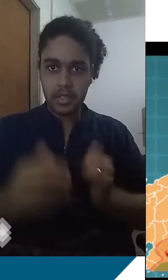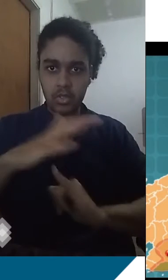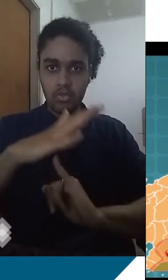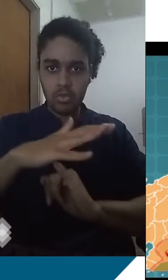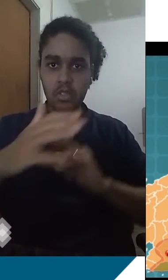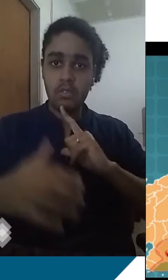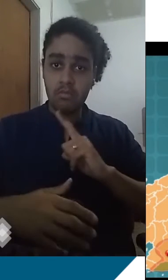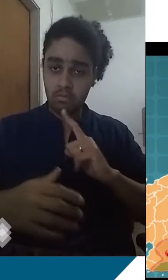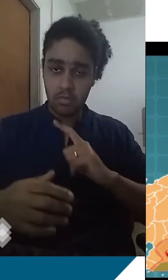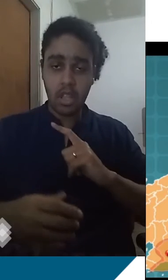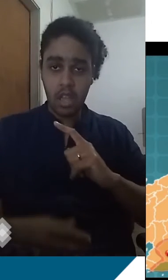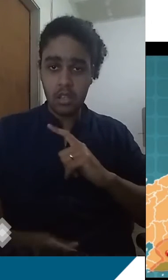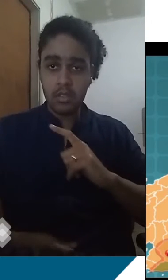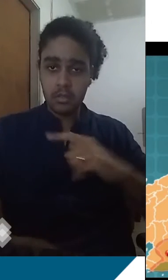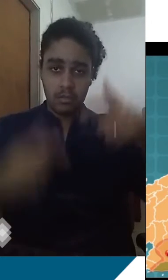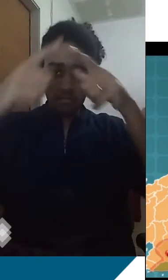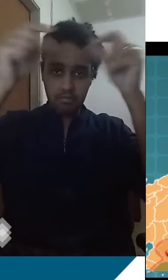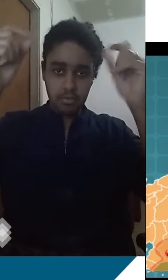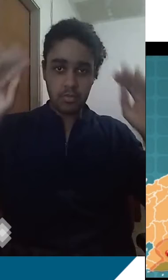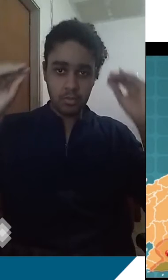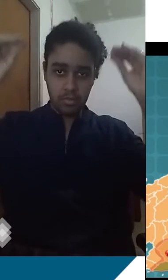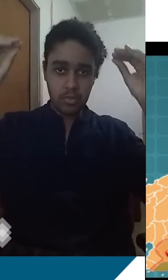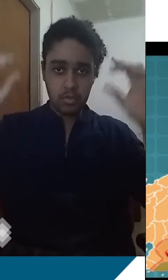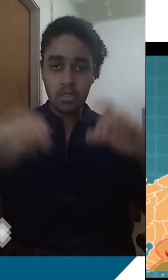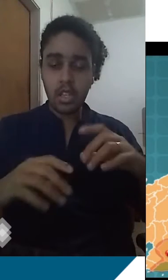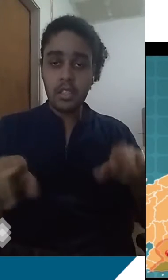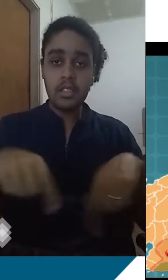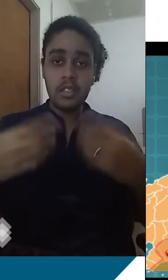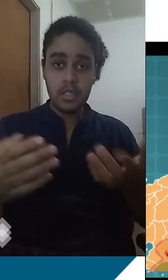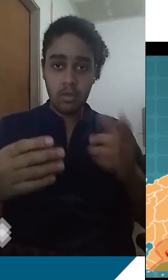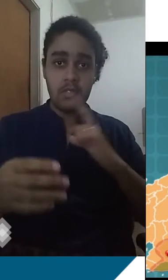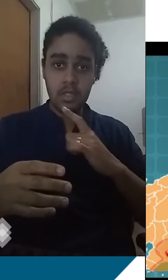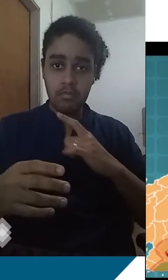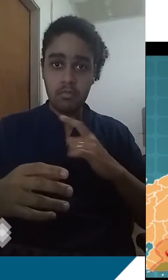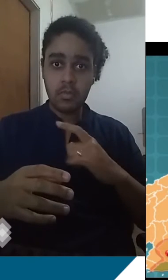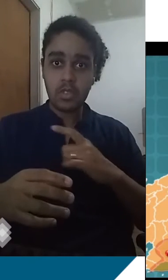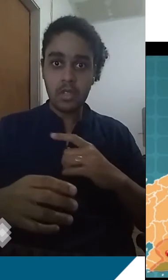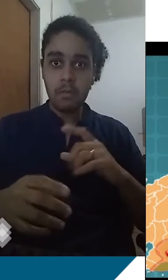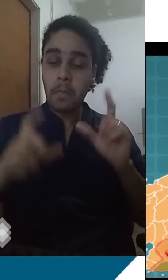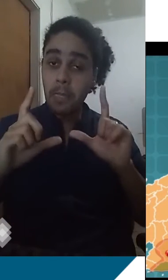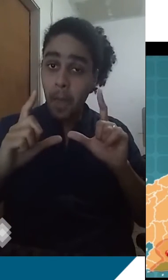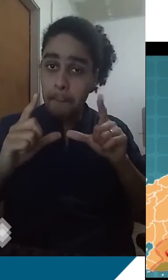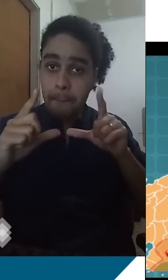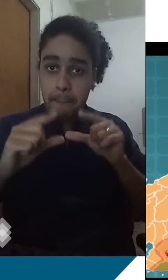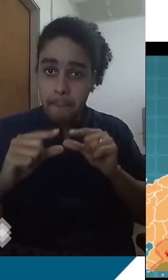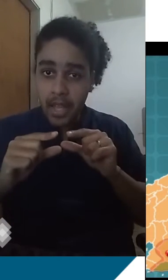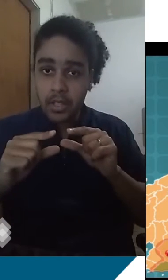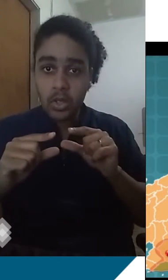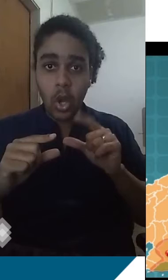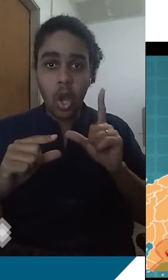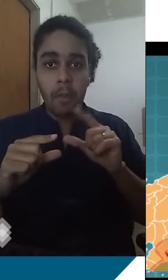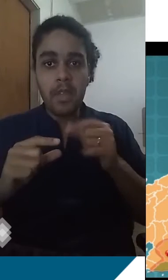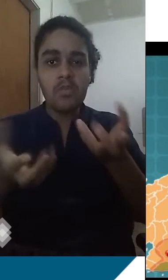sabem que essas instituições oferecem graduação, então acaba que elas têm uma concorrência um pouco menor, mas elas